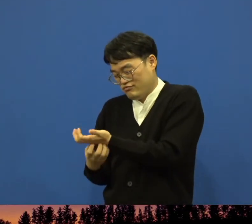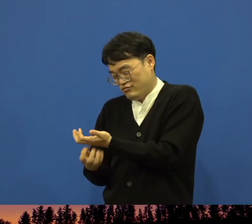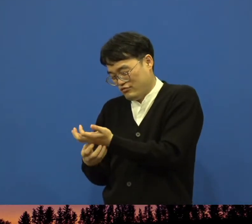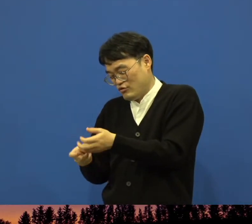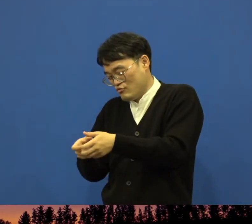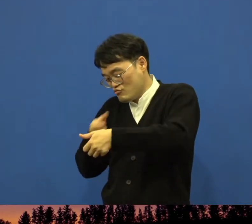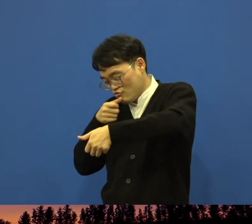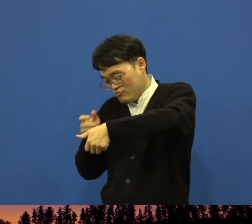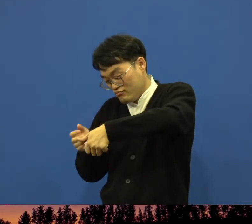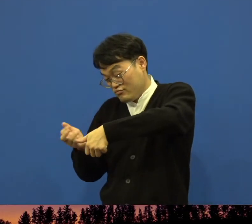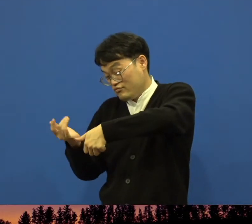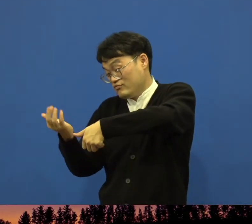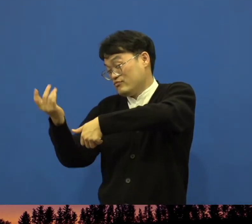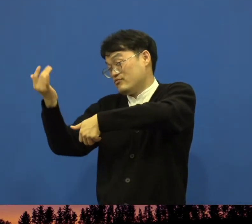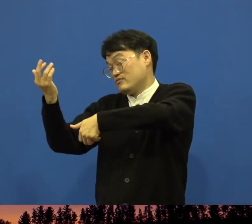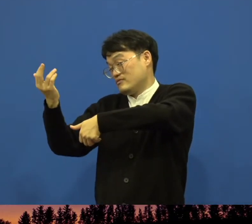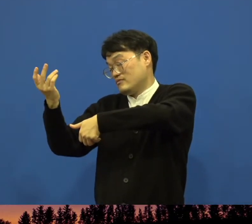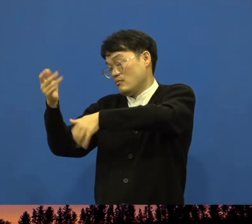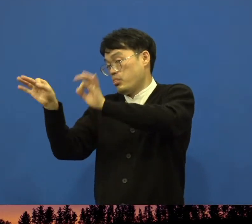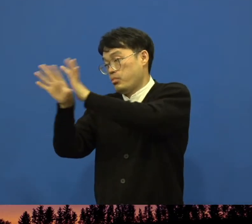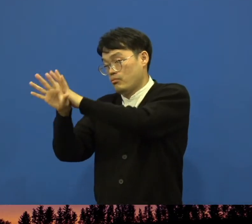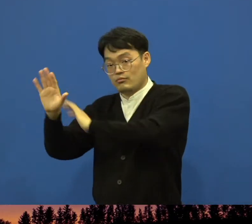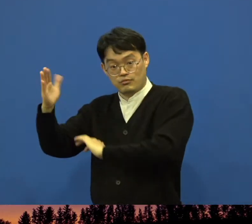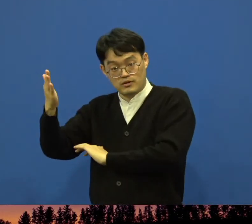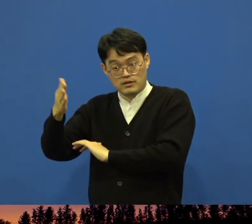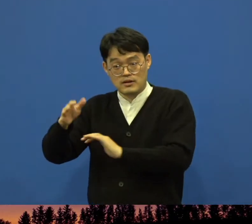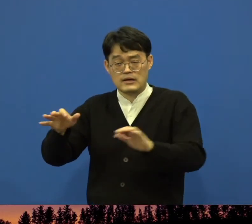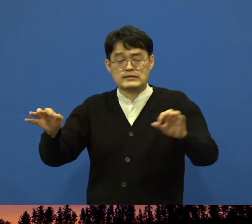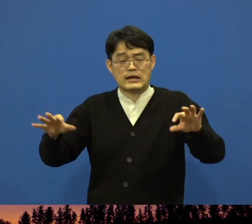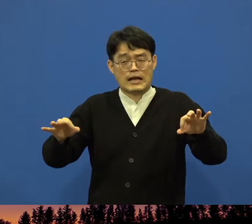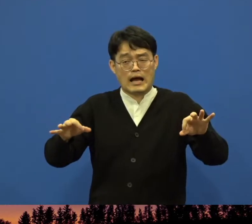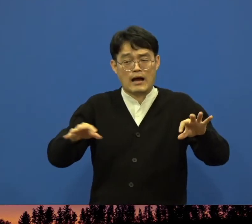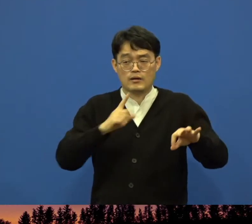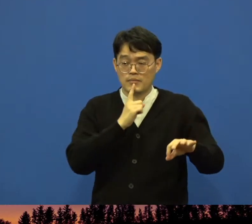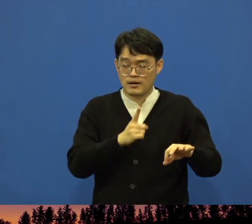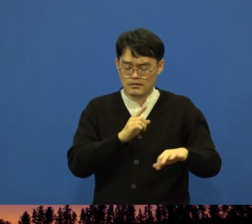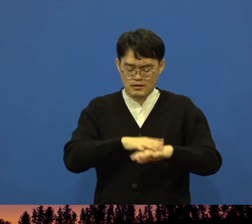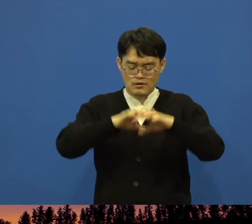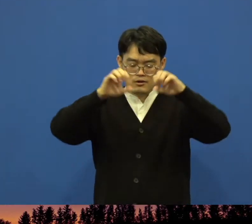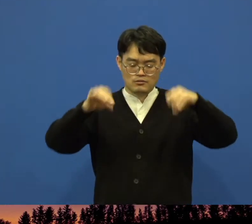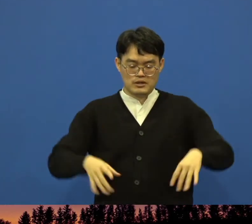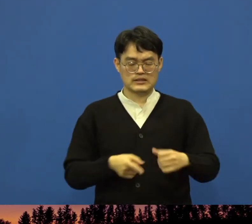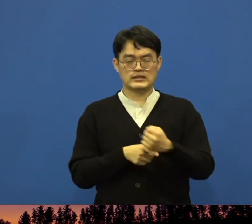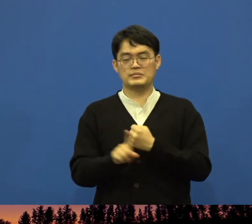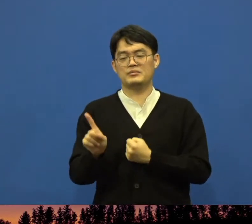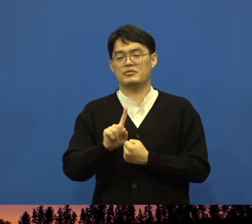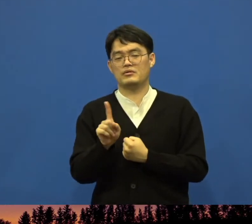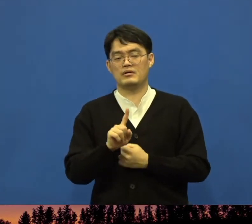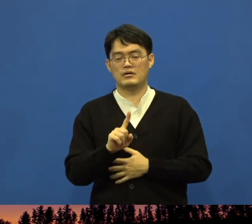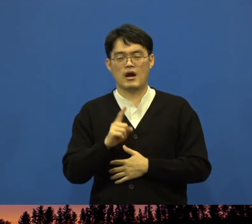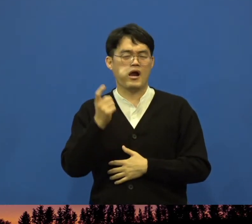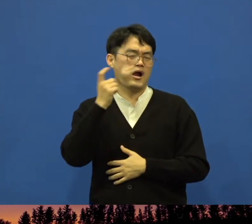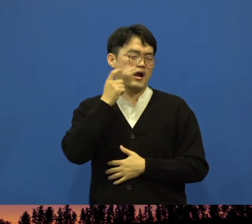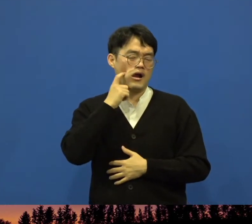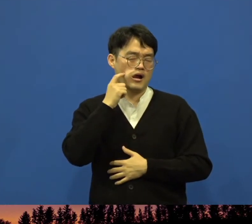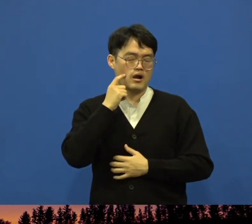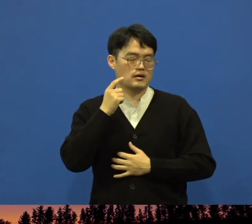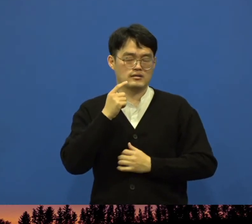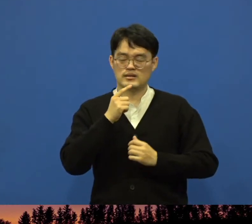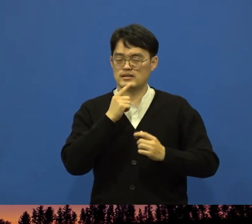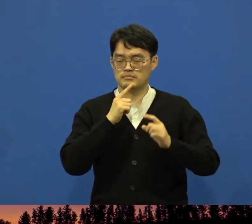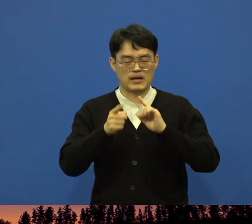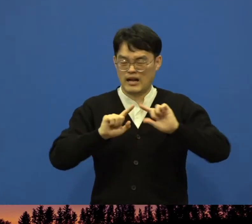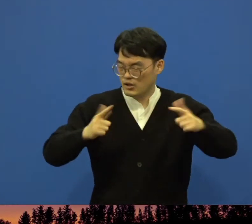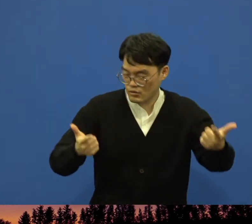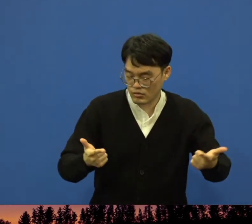안개가 없어지는 것처럼 일시적이라는 거죠. 그래서 이 헛되다라는 이 말은 거짓되다 이런 말하기보다는 순간적이다